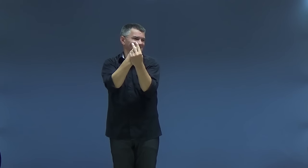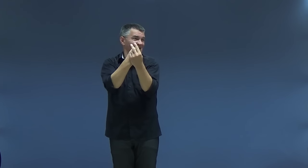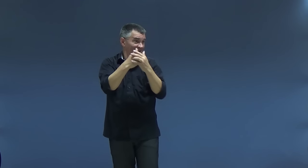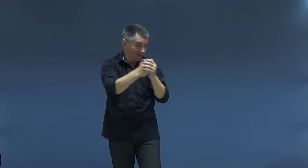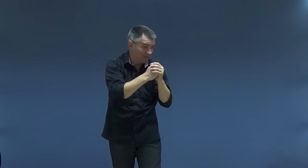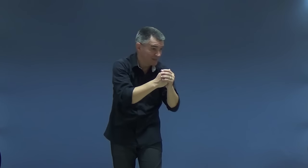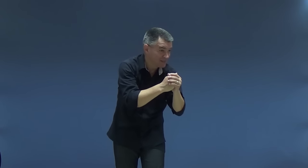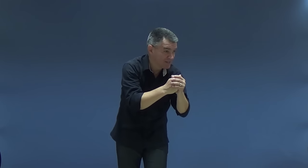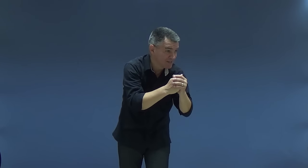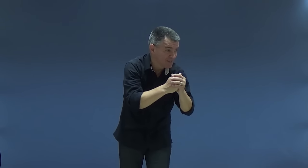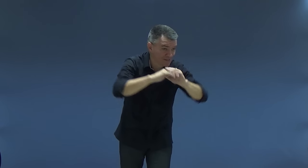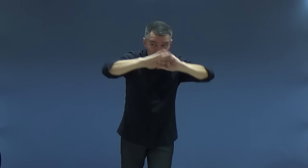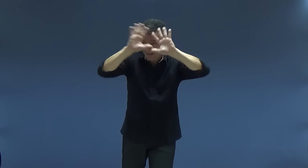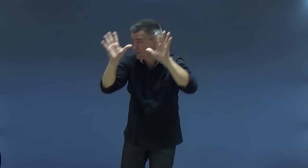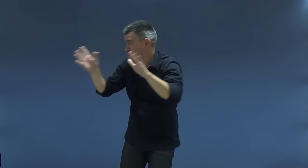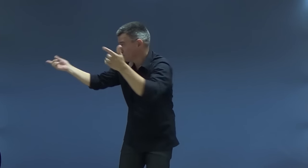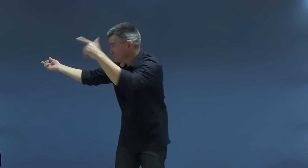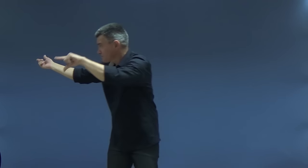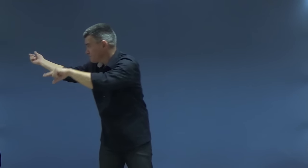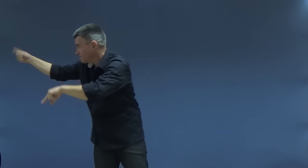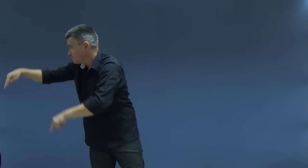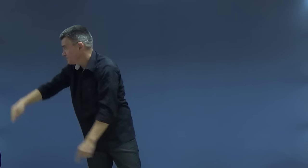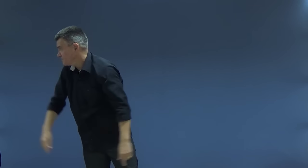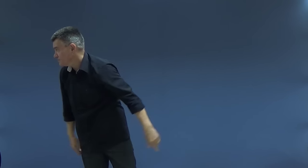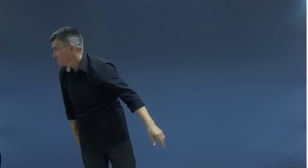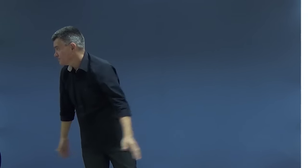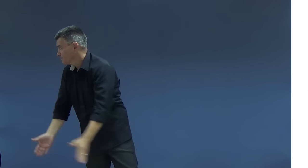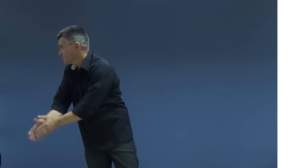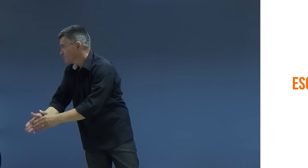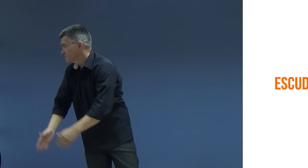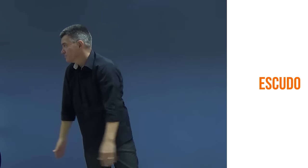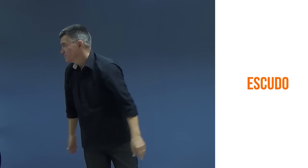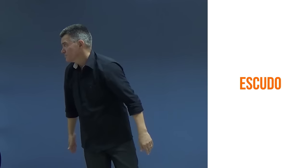vida. Mas o capacete te protege, amém?